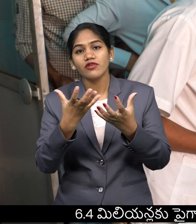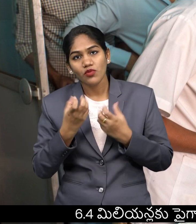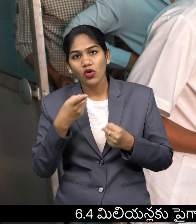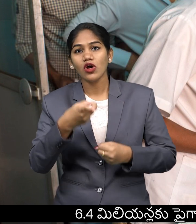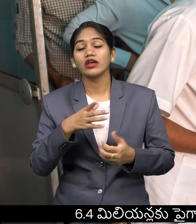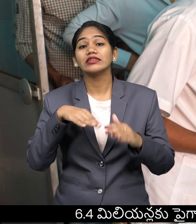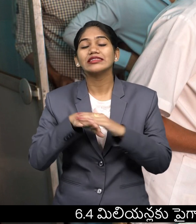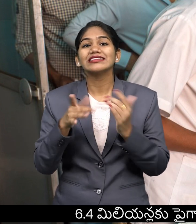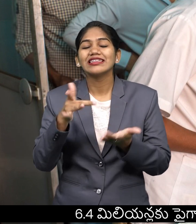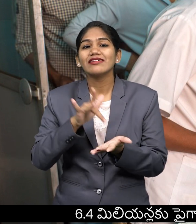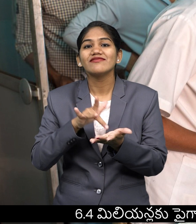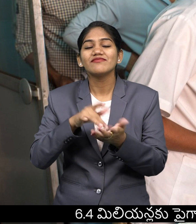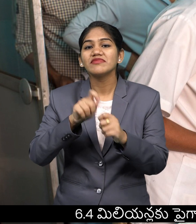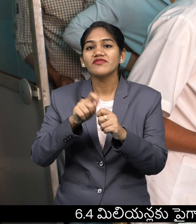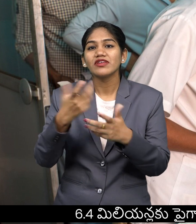అవసరం.